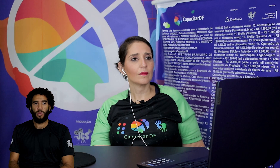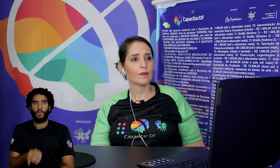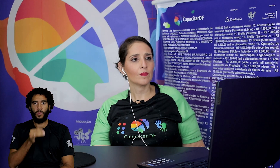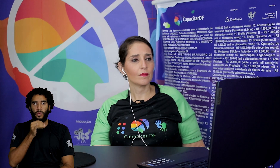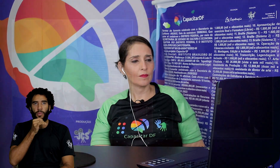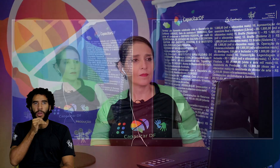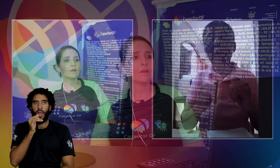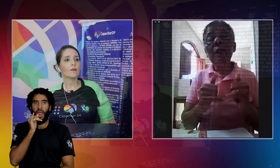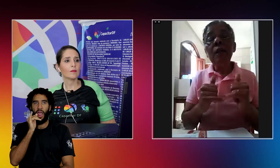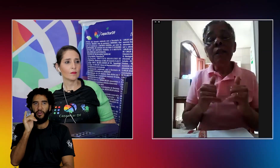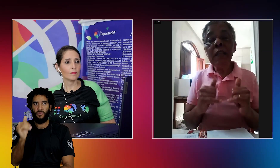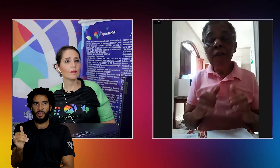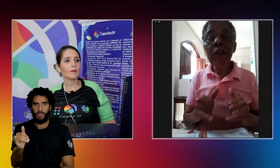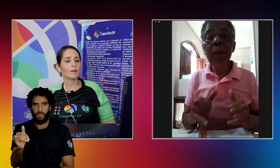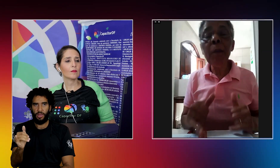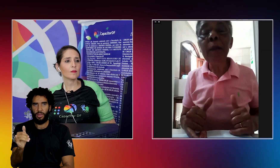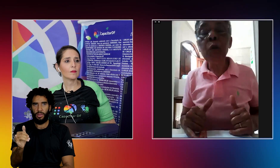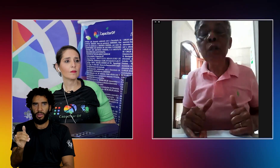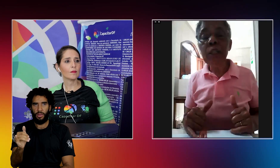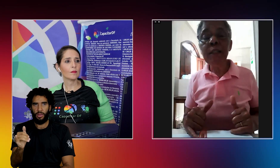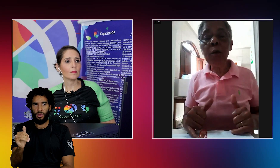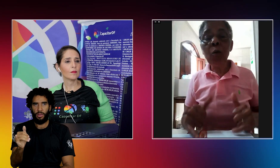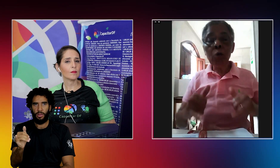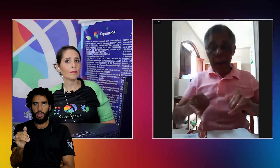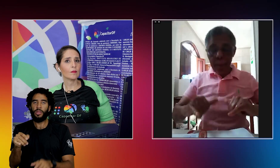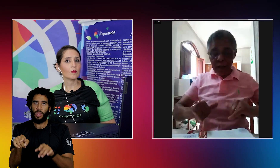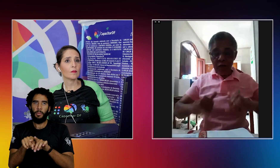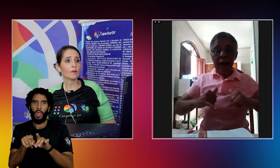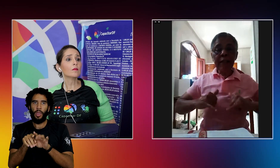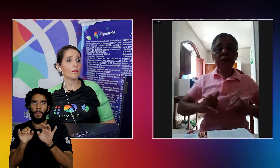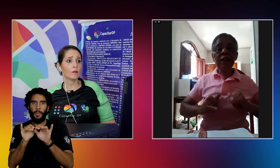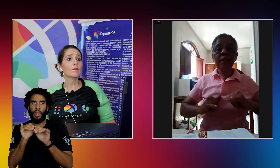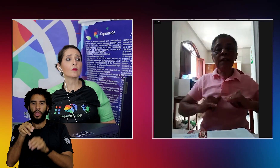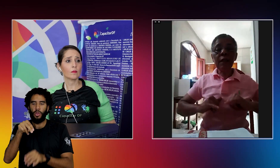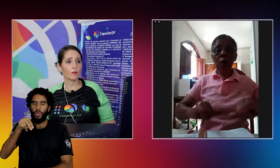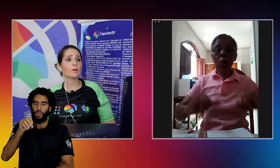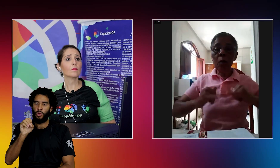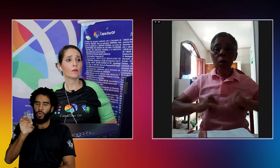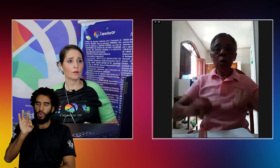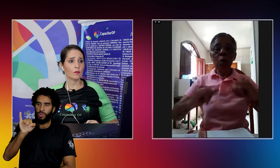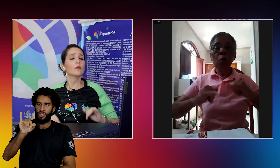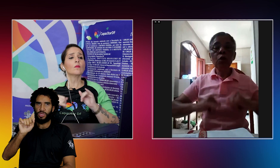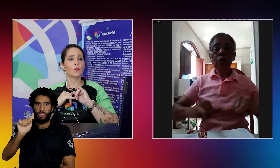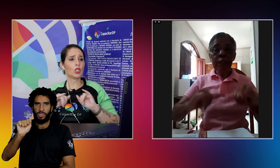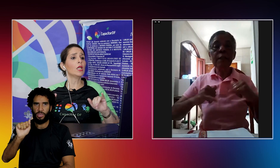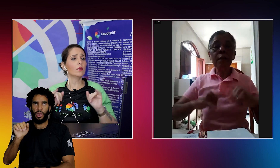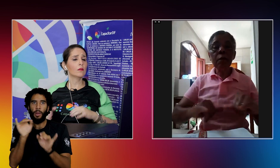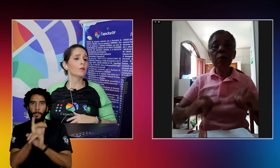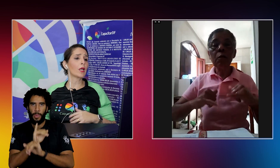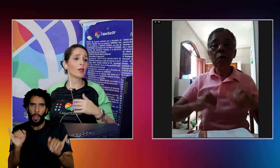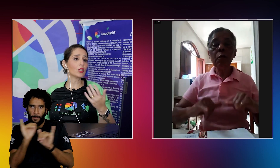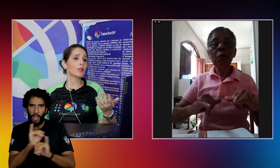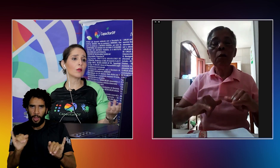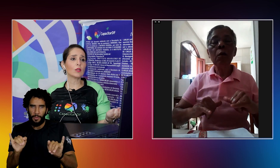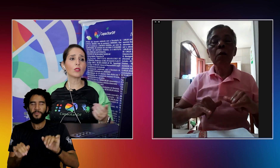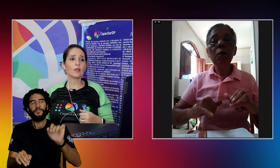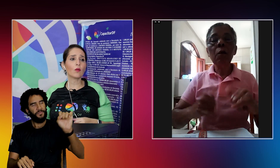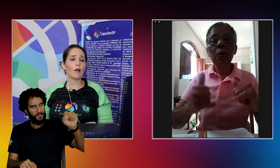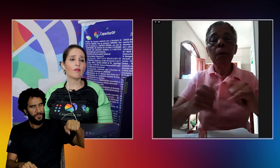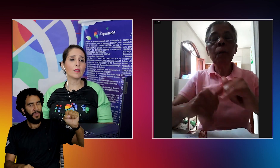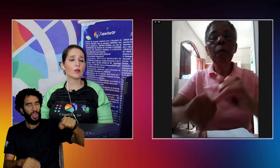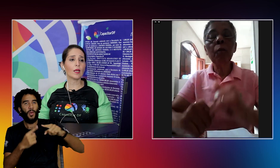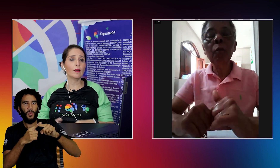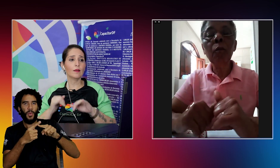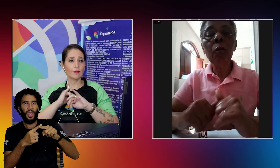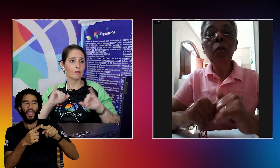de avisar, serve também para notícia, quando repete várias vezes aqui, ó, notícia? Sim, porque a notícia não deixa de ser